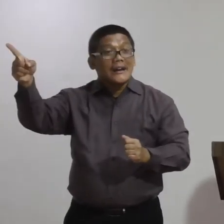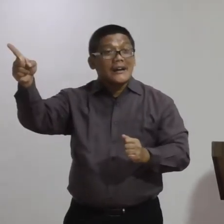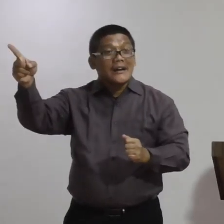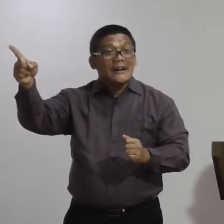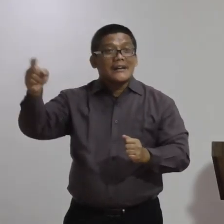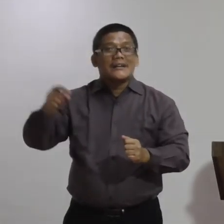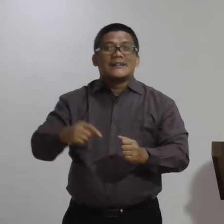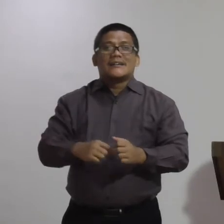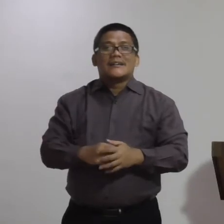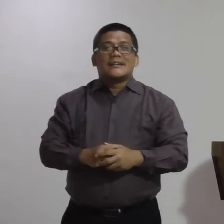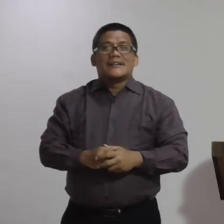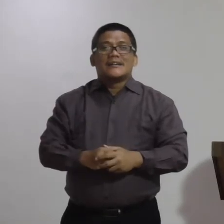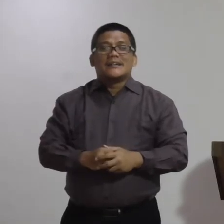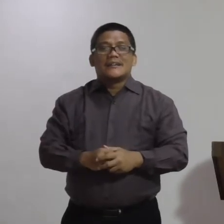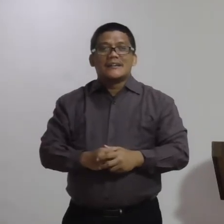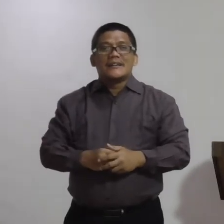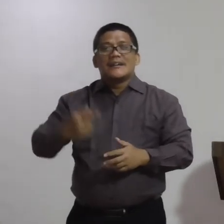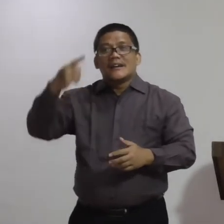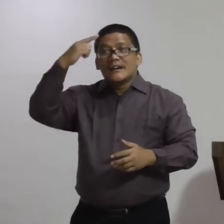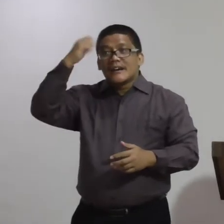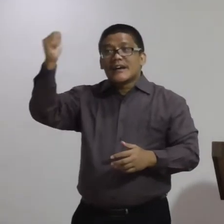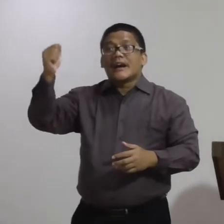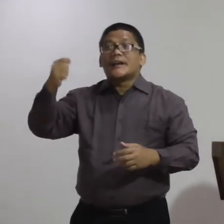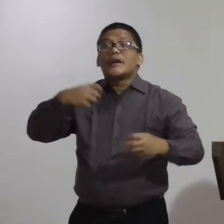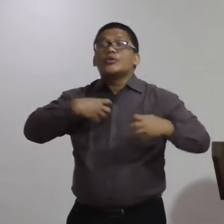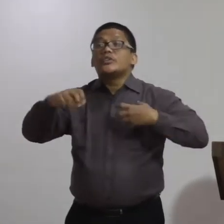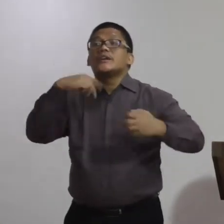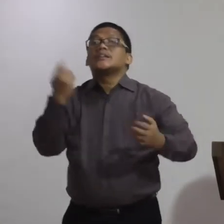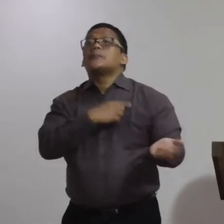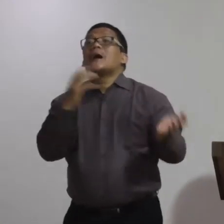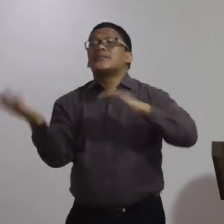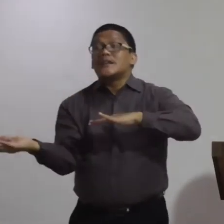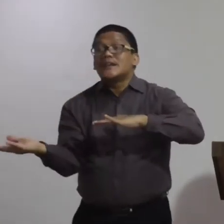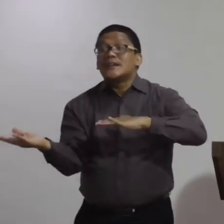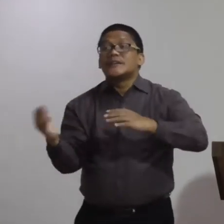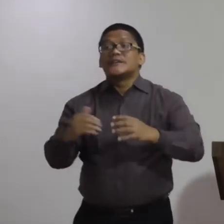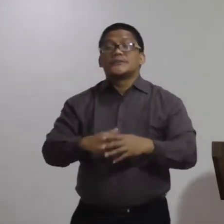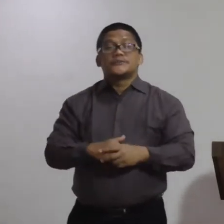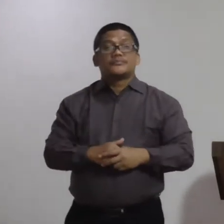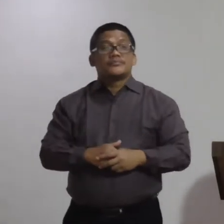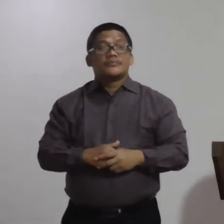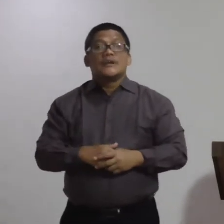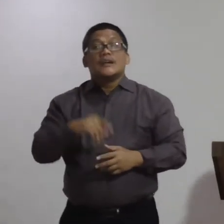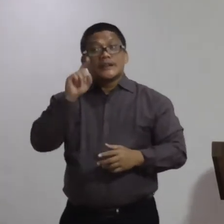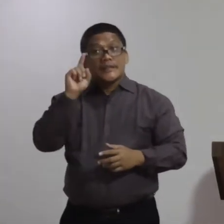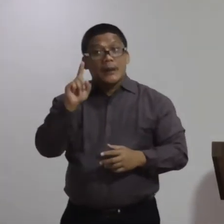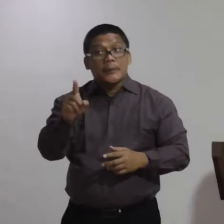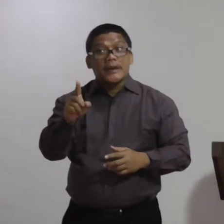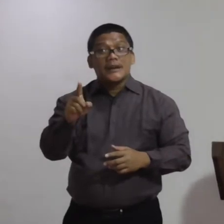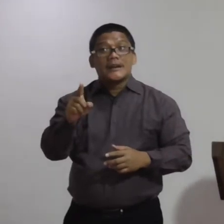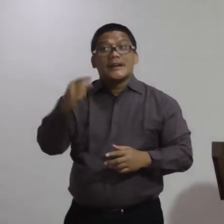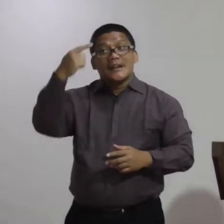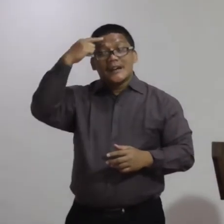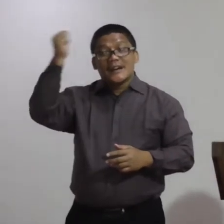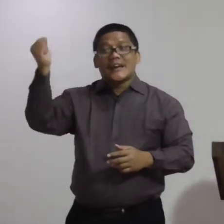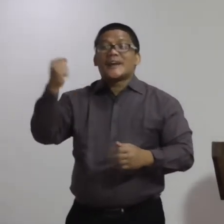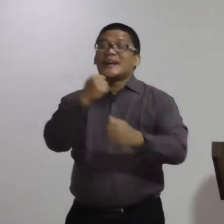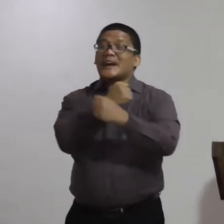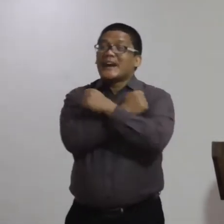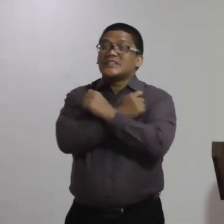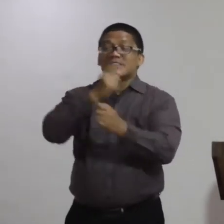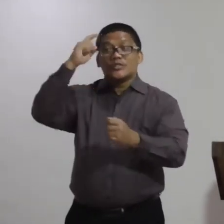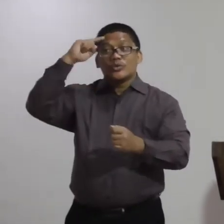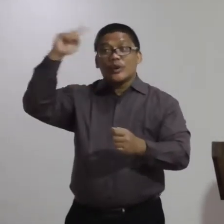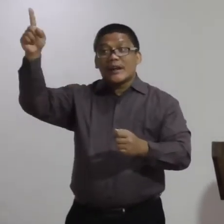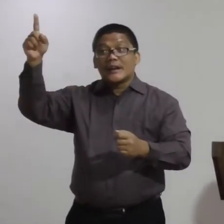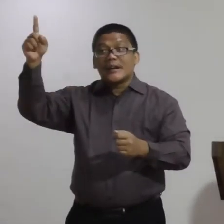dalam kekalahan. Tapi bahwa karena dosa kita binasa. Ya, tapi oleh karena kasih